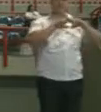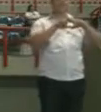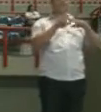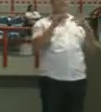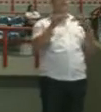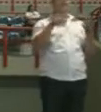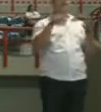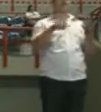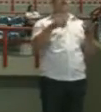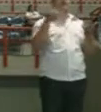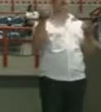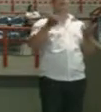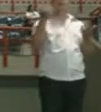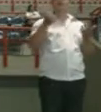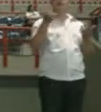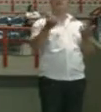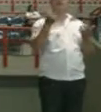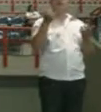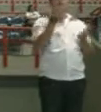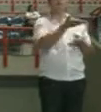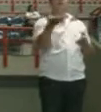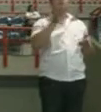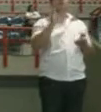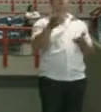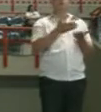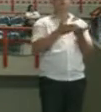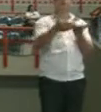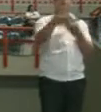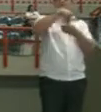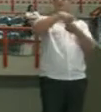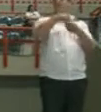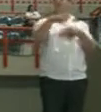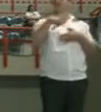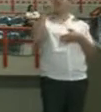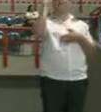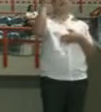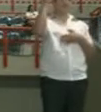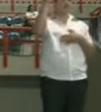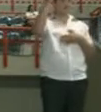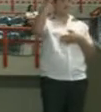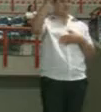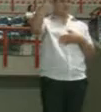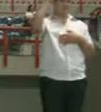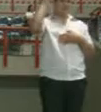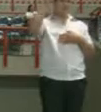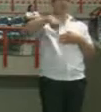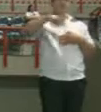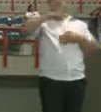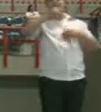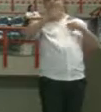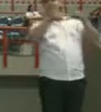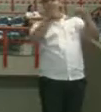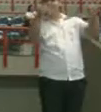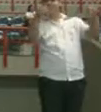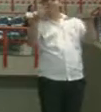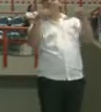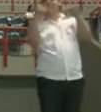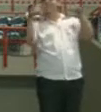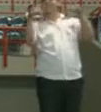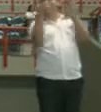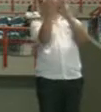tão importante isso, que nós já começamos a nossa história dividindo este país em